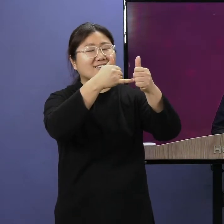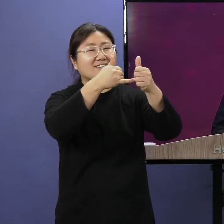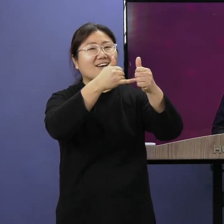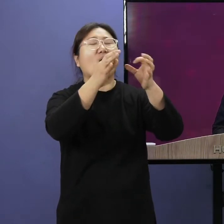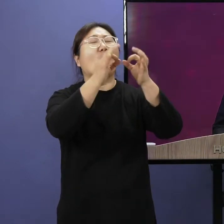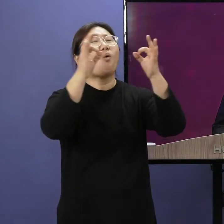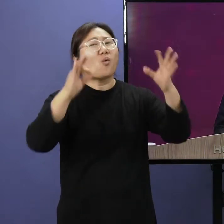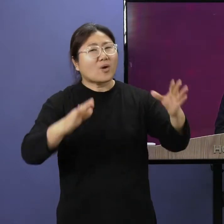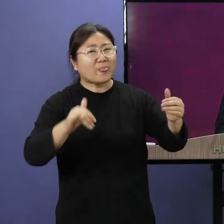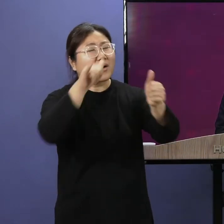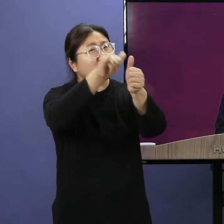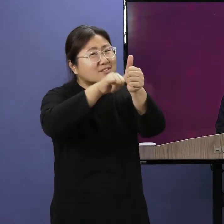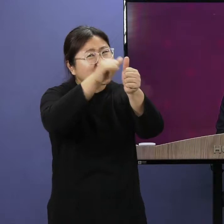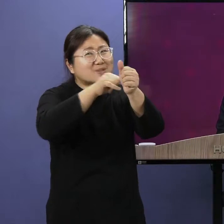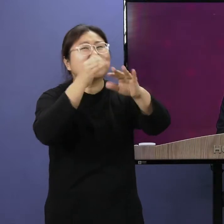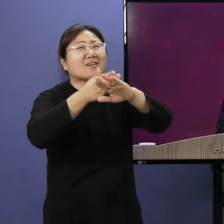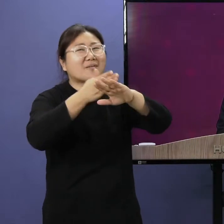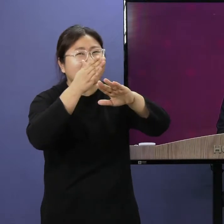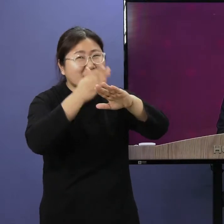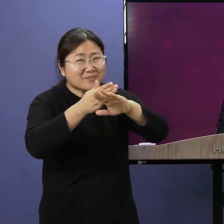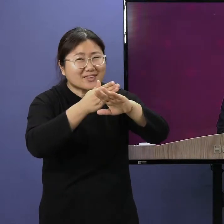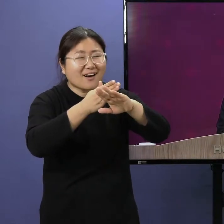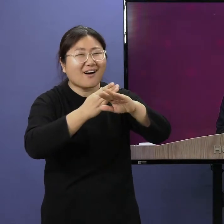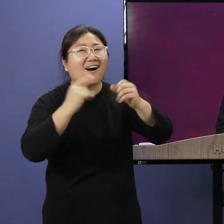이유로 제가 전화를 드렸습니다.